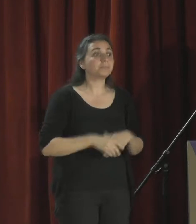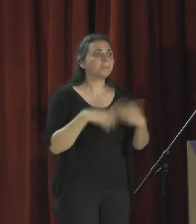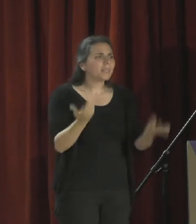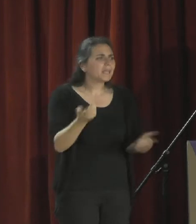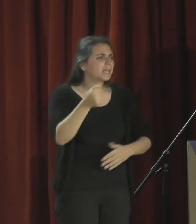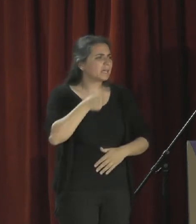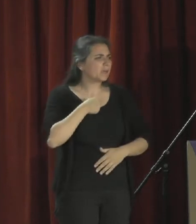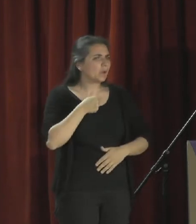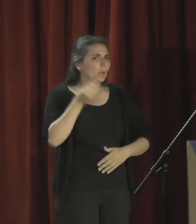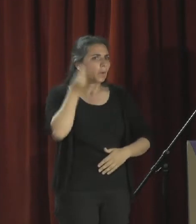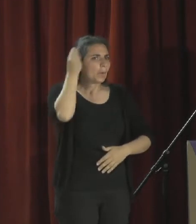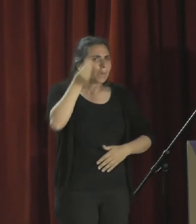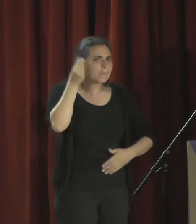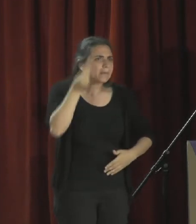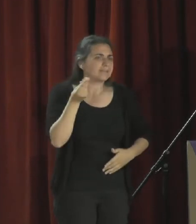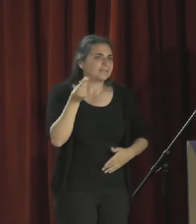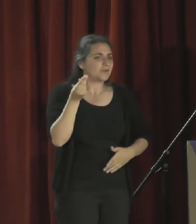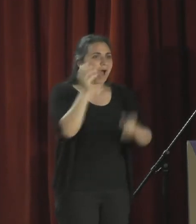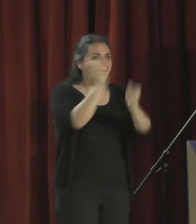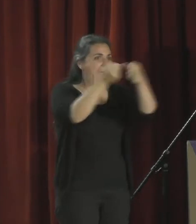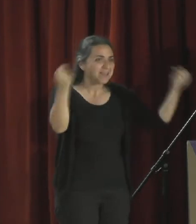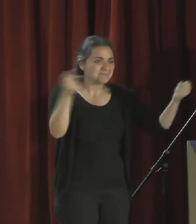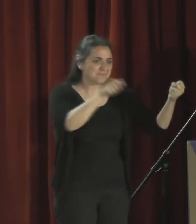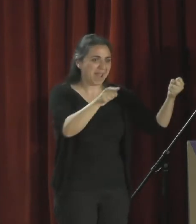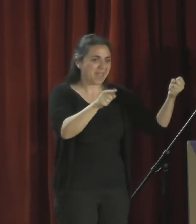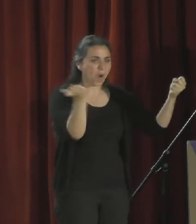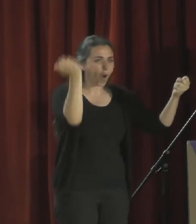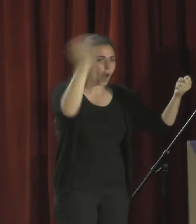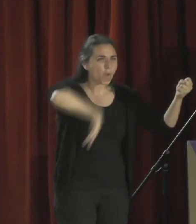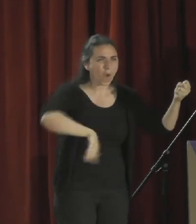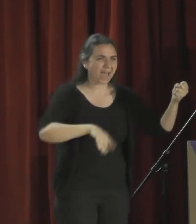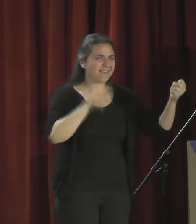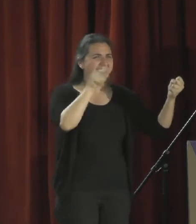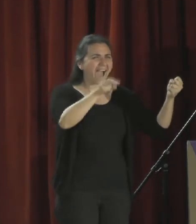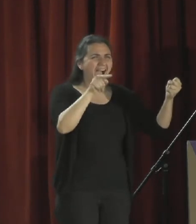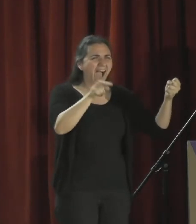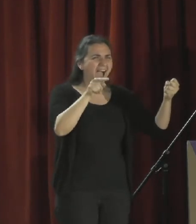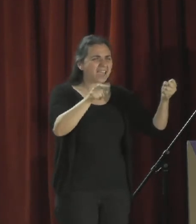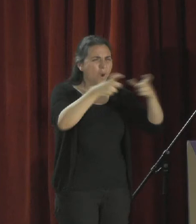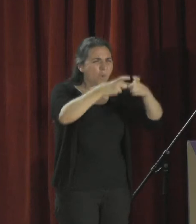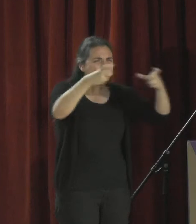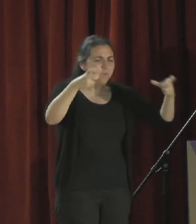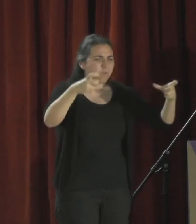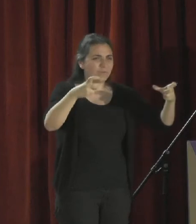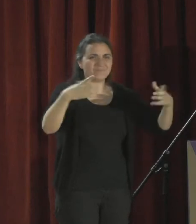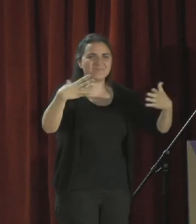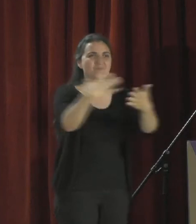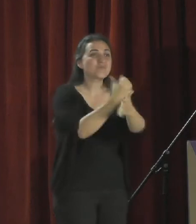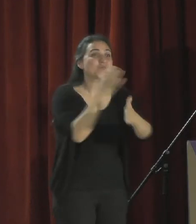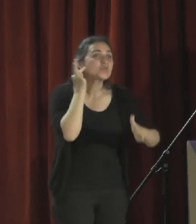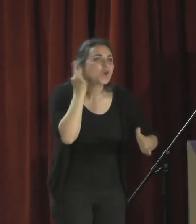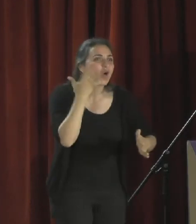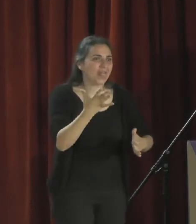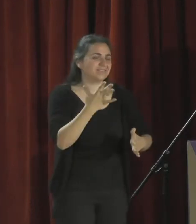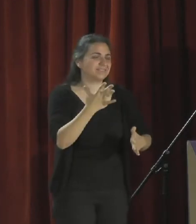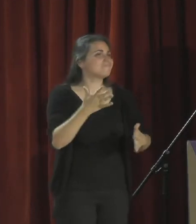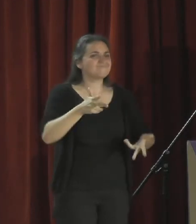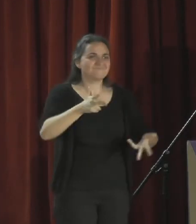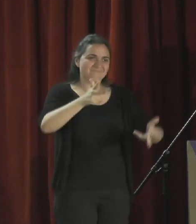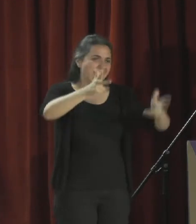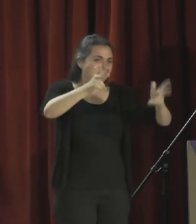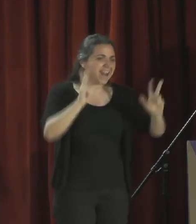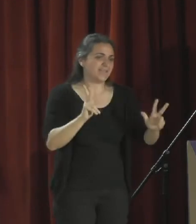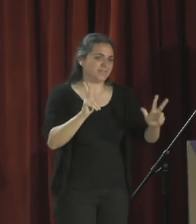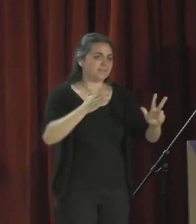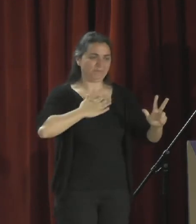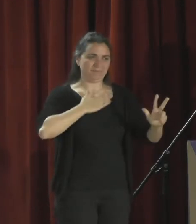hai armario grande, suficientemente grande, capaz de conter o amor que todas temos á liberdade, tamén a